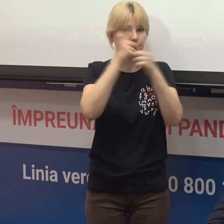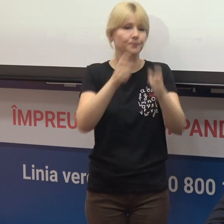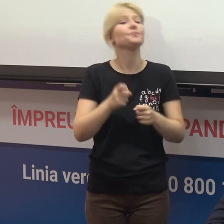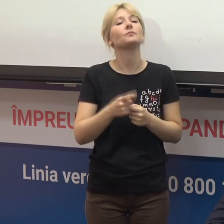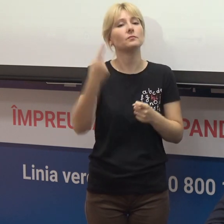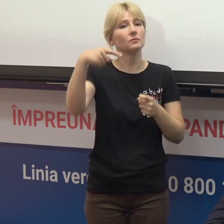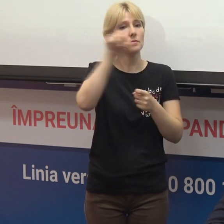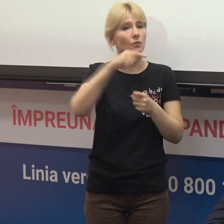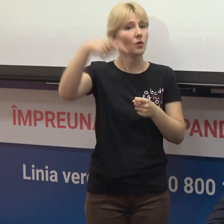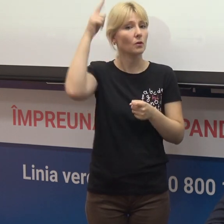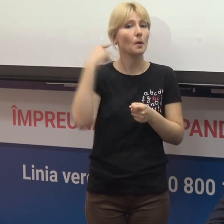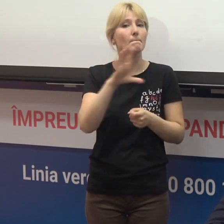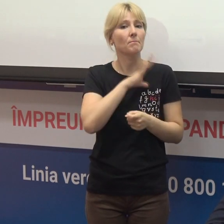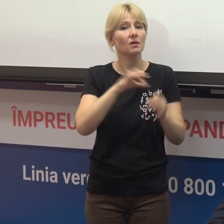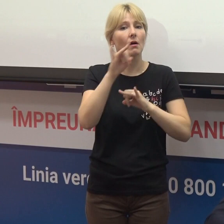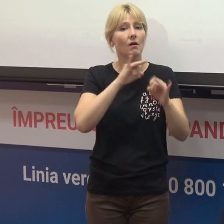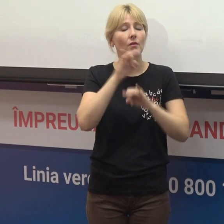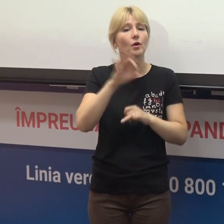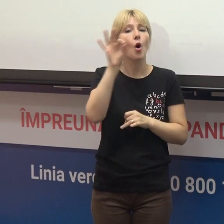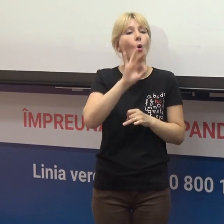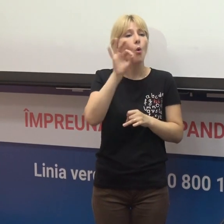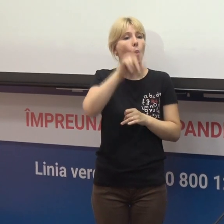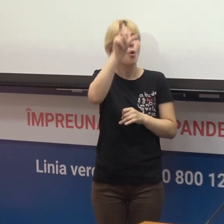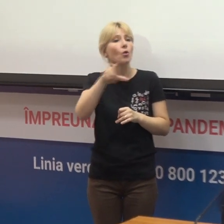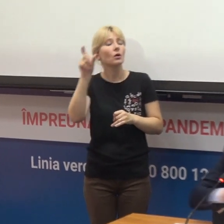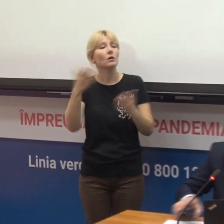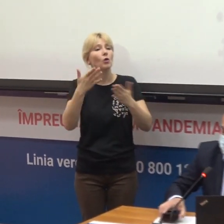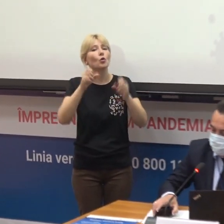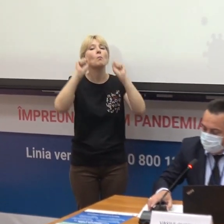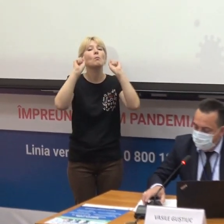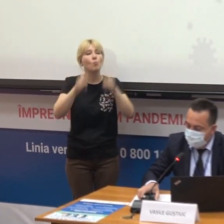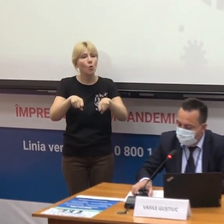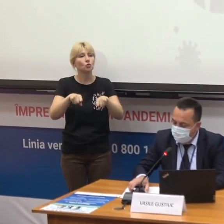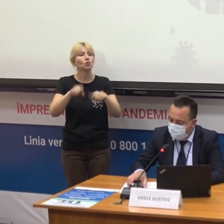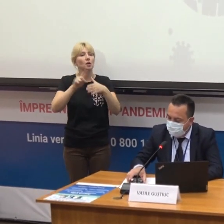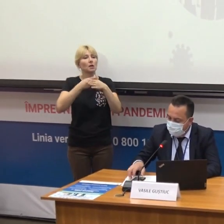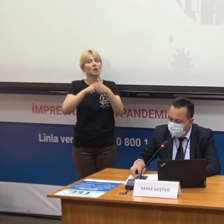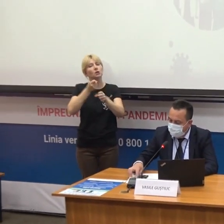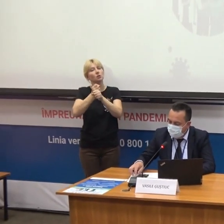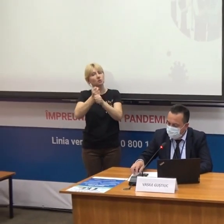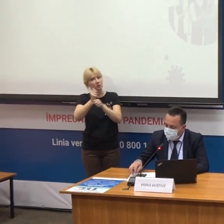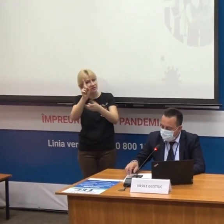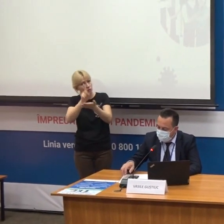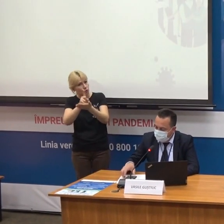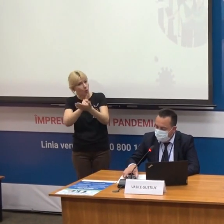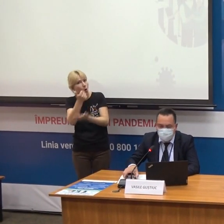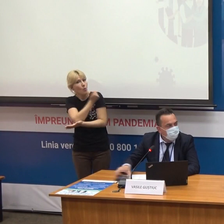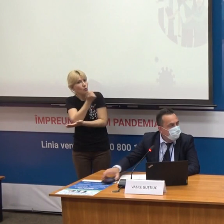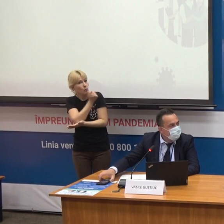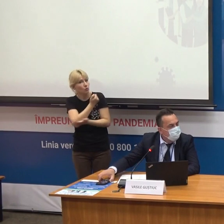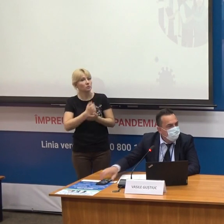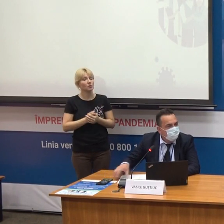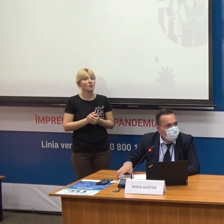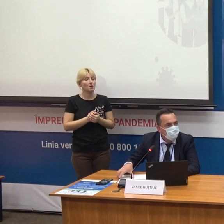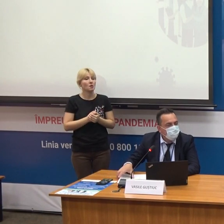Săptămâna trecută s-a vorbit despre anumite categorii de persoane care ar putea să intre, să fie obligatorie pentru ei imunizarea. Reprezentanții